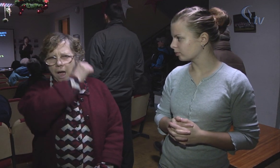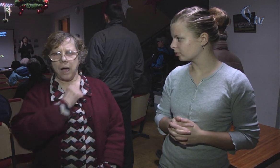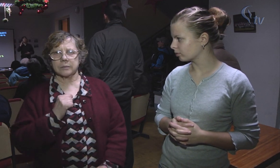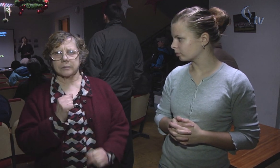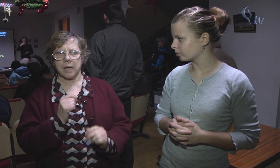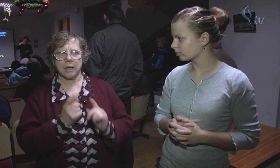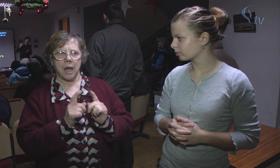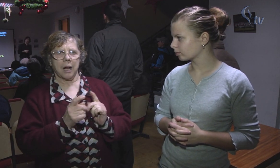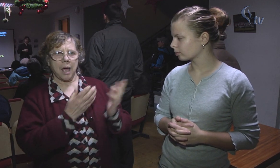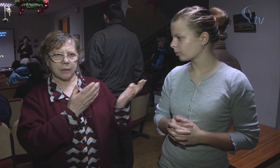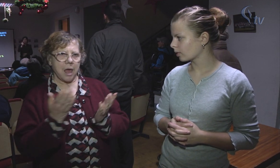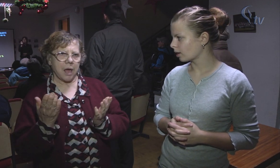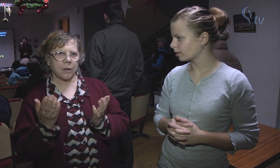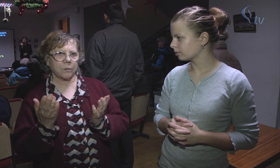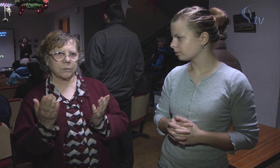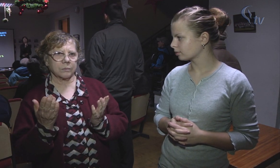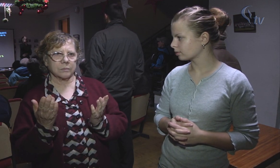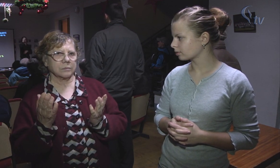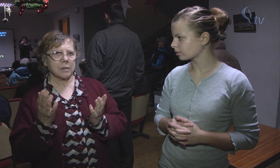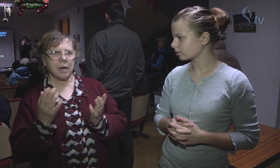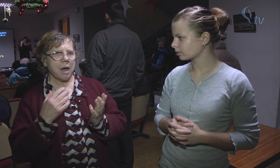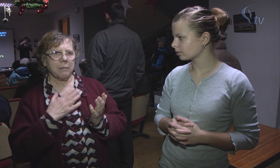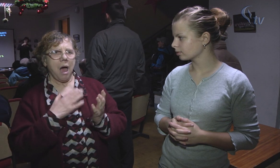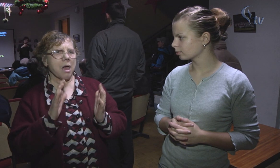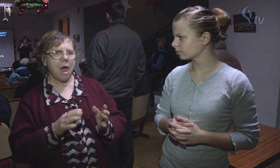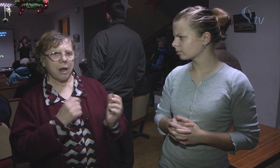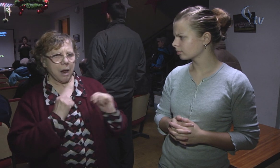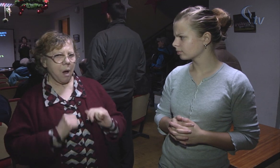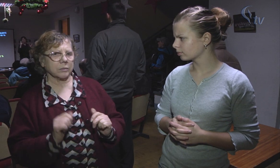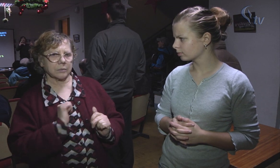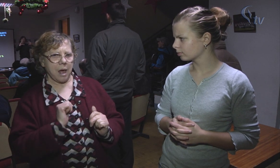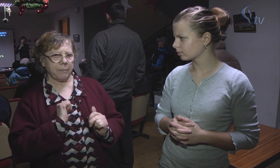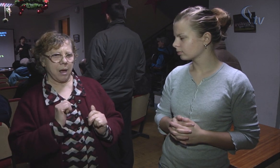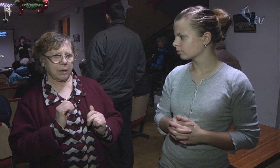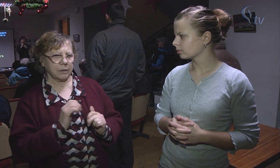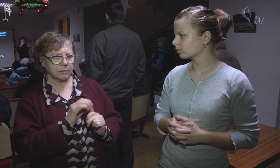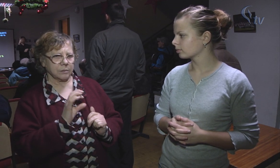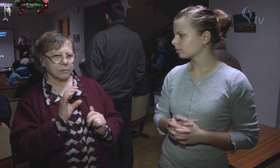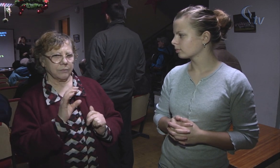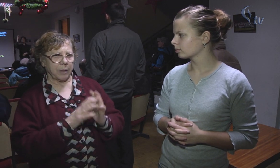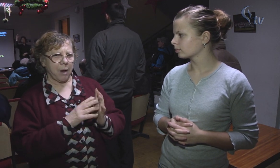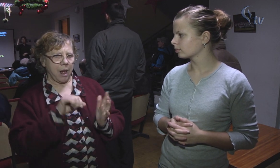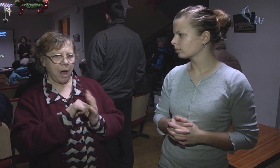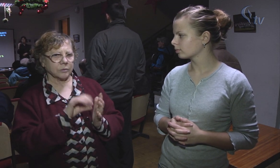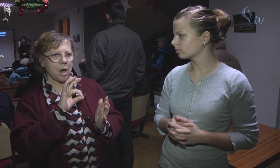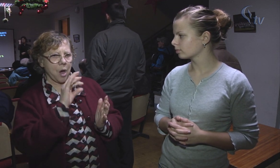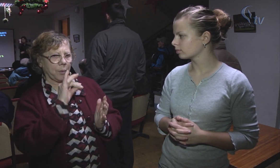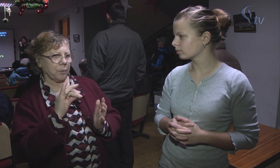Ei, sellel aastal ma tõlketeenusega rahul küll ei ole. Sest